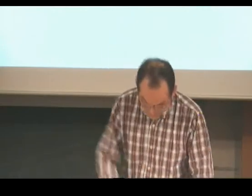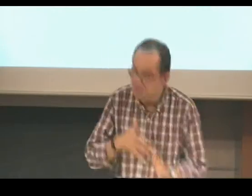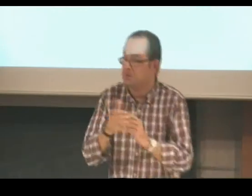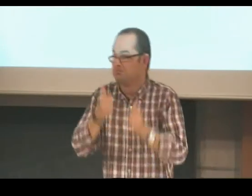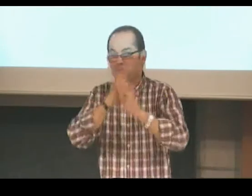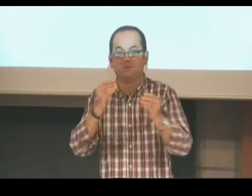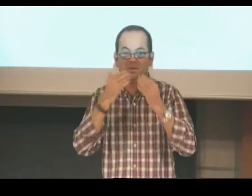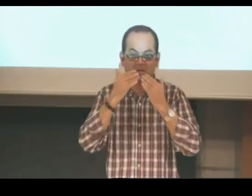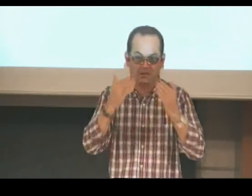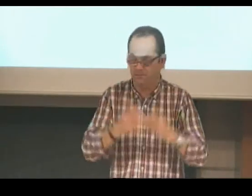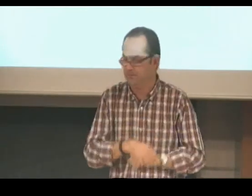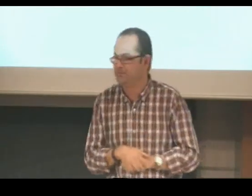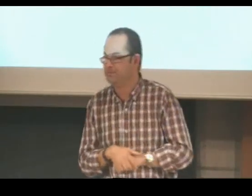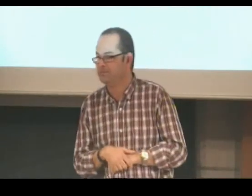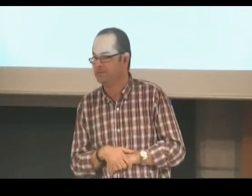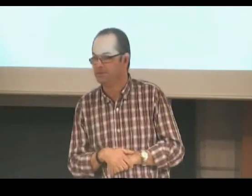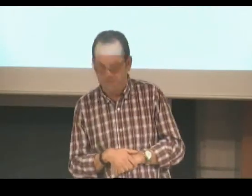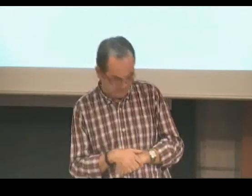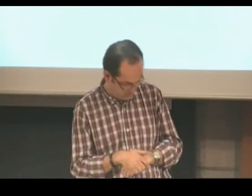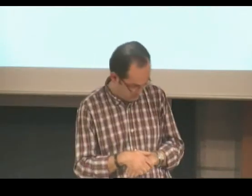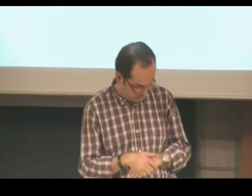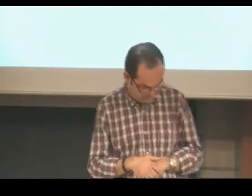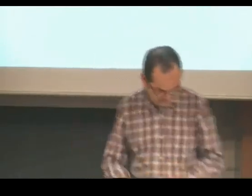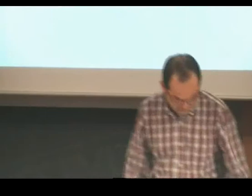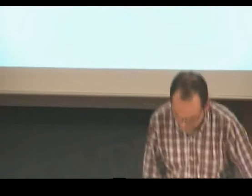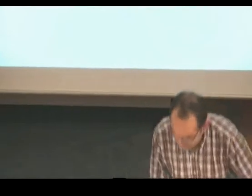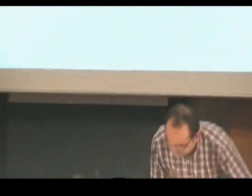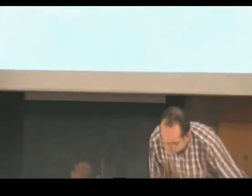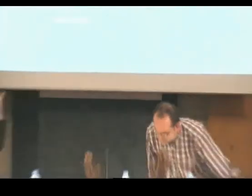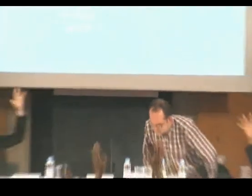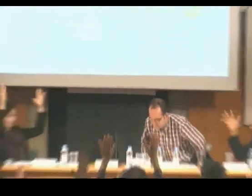eines d'anotació ens solventarà tots aquests dubtes. Moltíssimes gràcies, ja hi acaba.